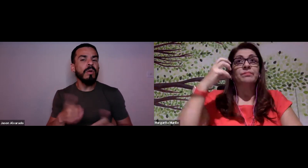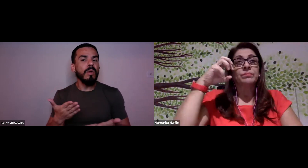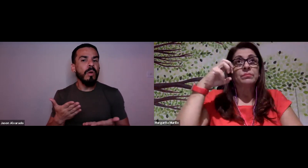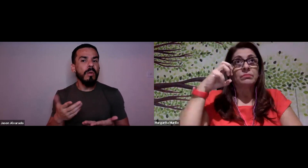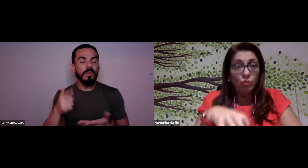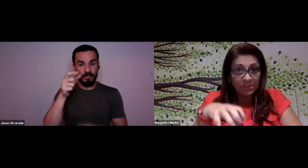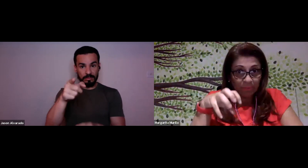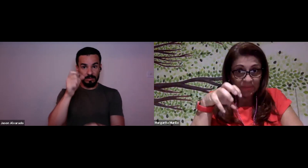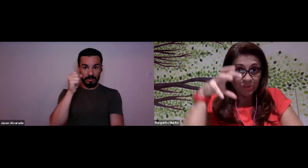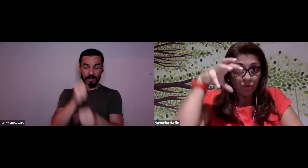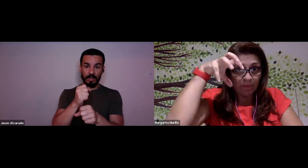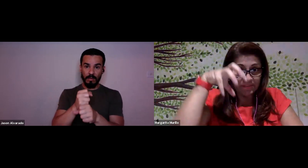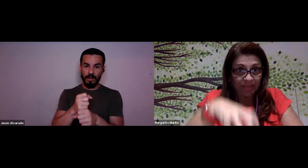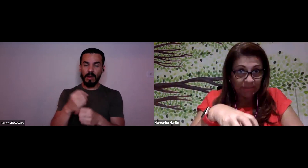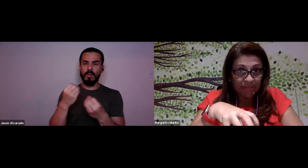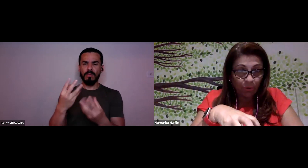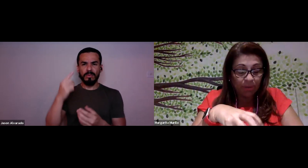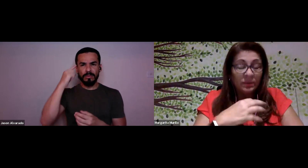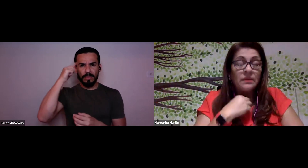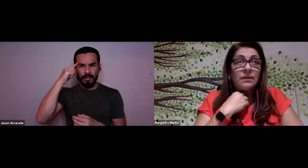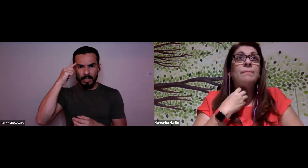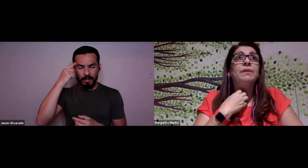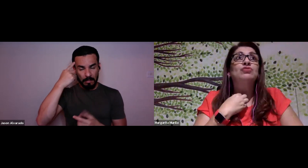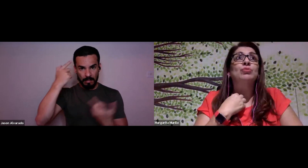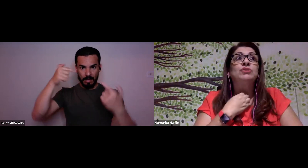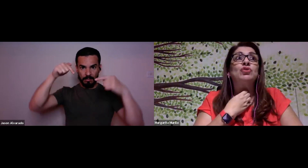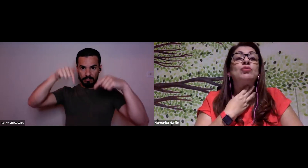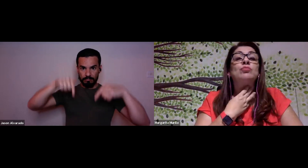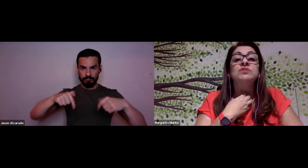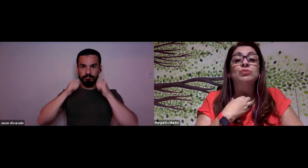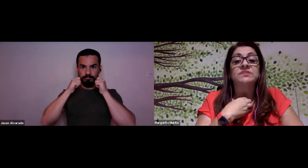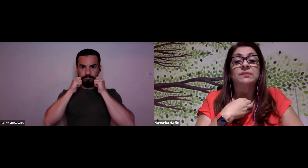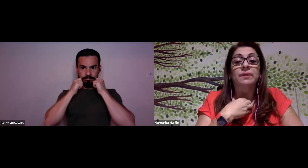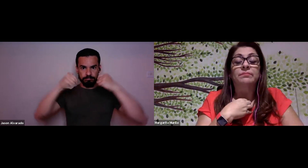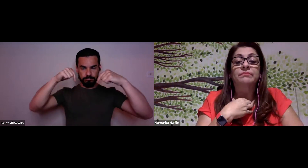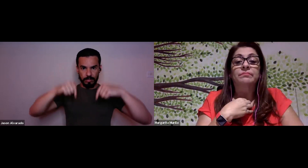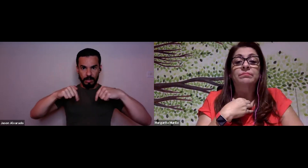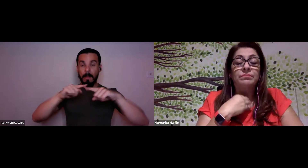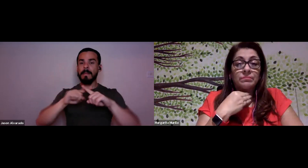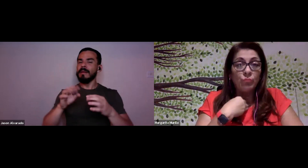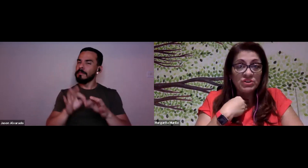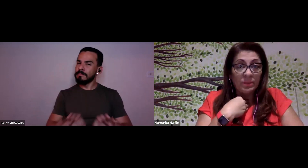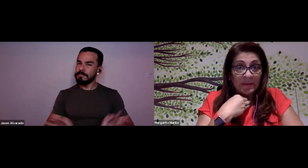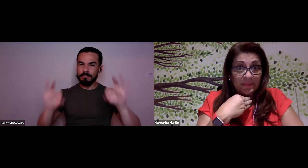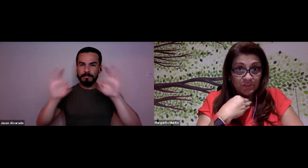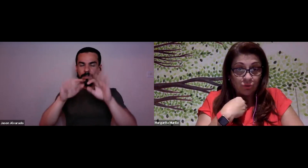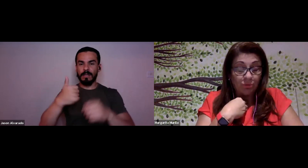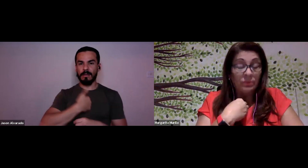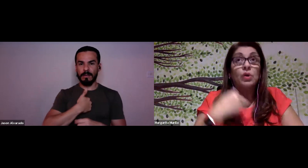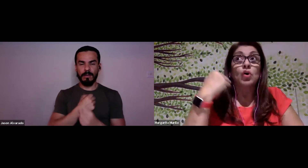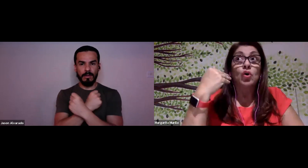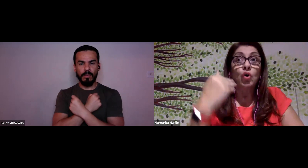trabajas mucha meditación para estar aquí y ahora pero sobre todo mucha autoestima mucha